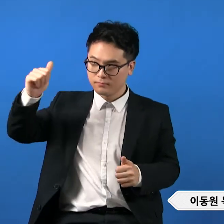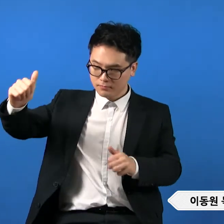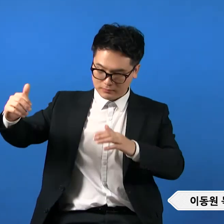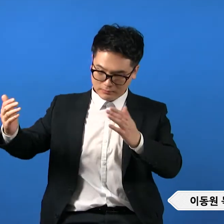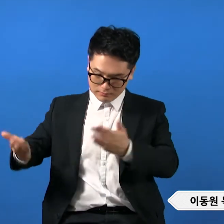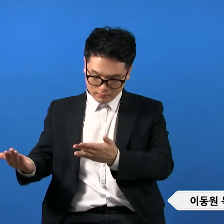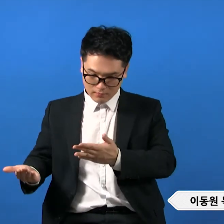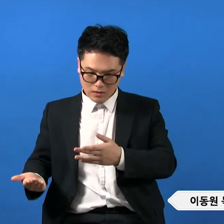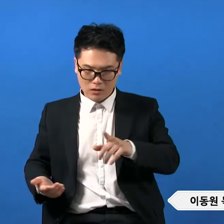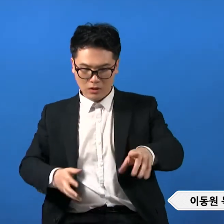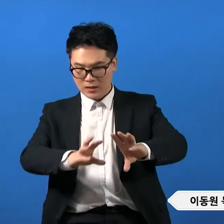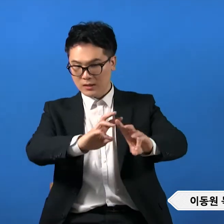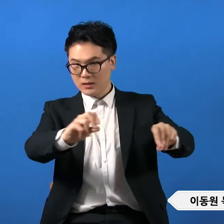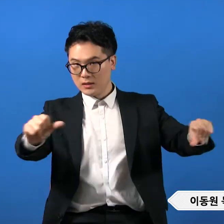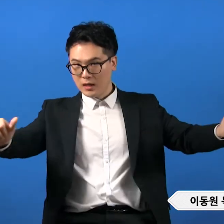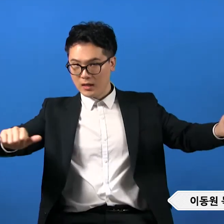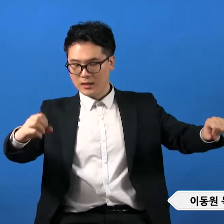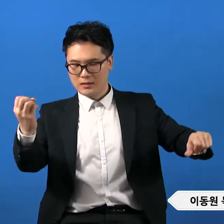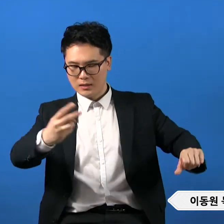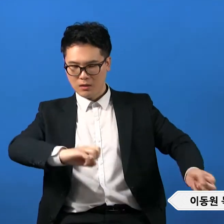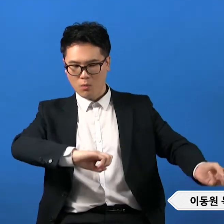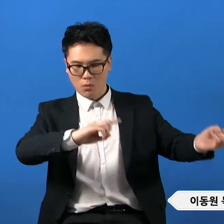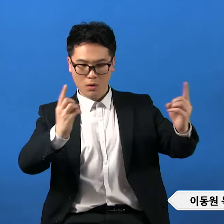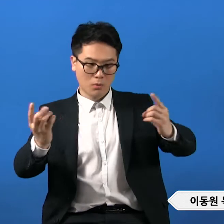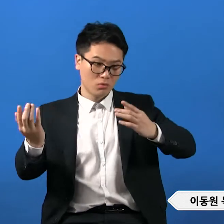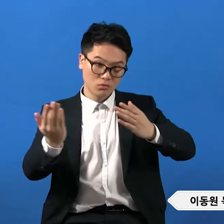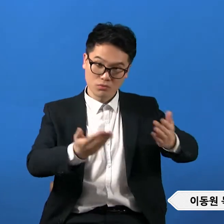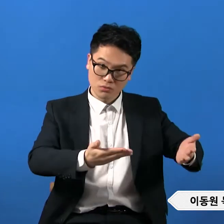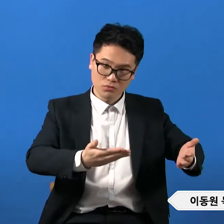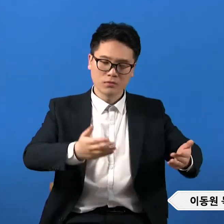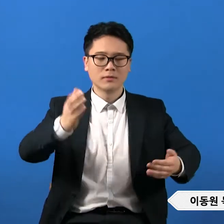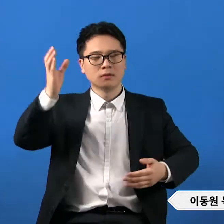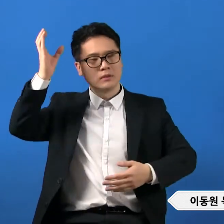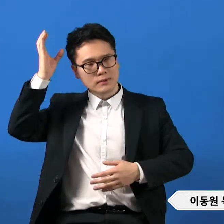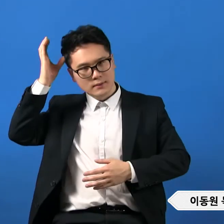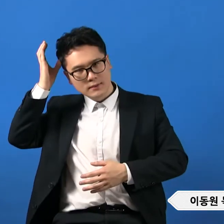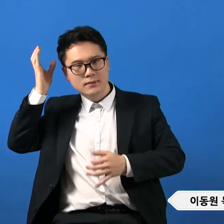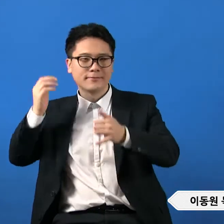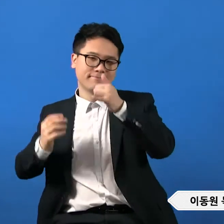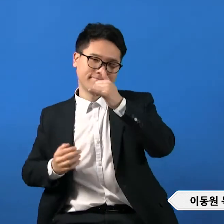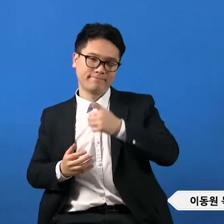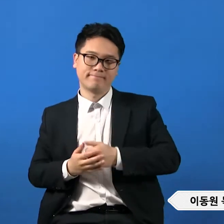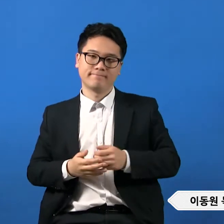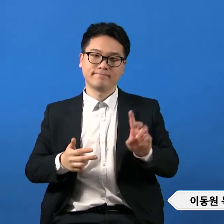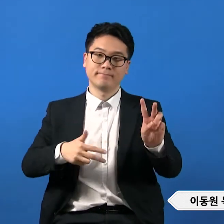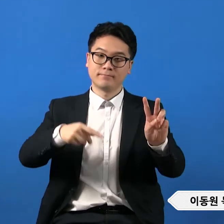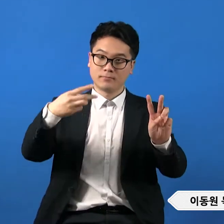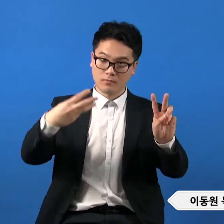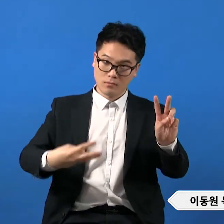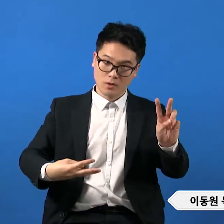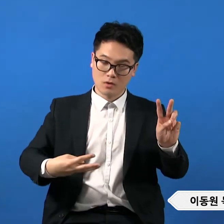하나님의 땅에 다시 한번 회복시켜 줄 것을 기대합니다. 여기 2절에